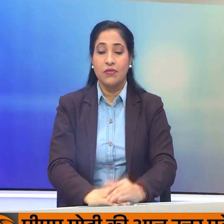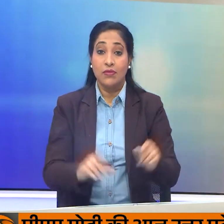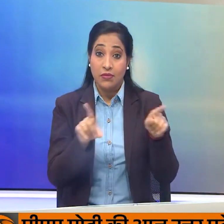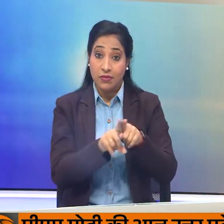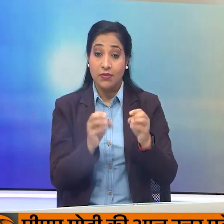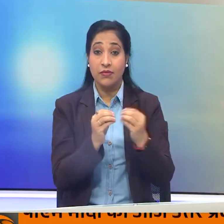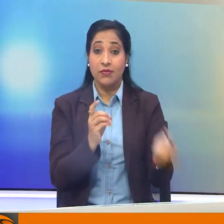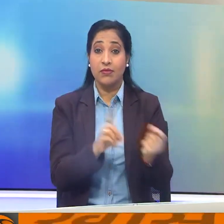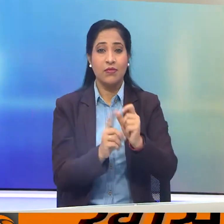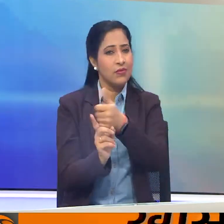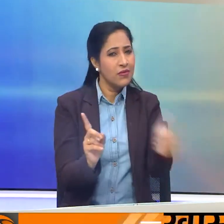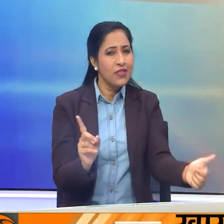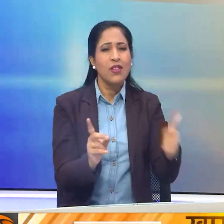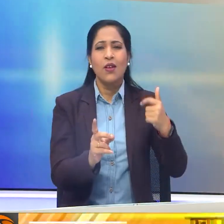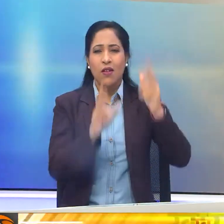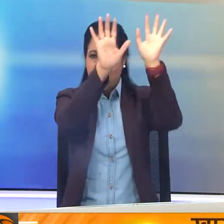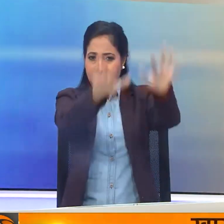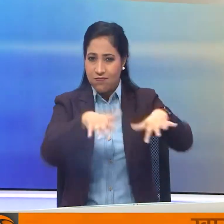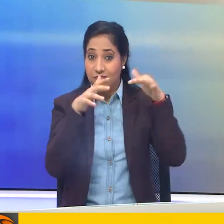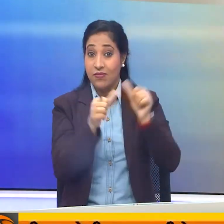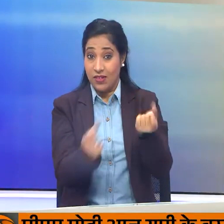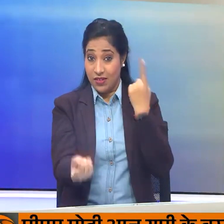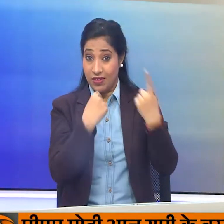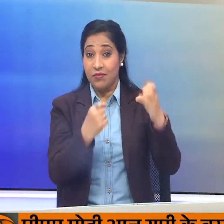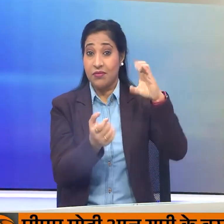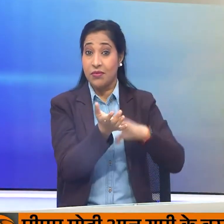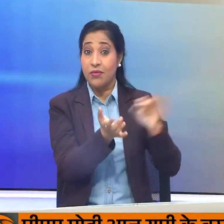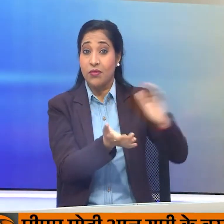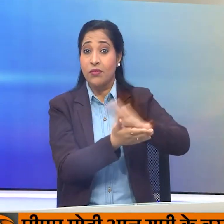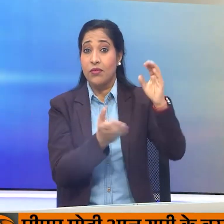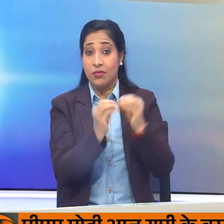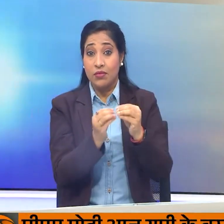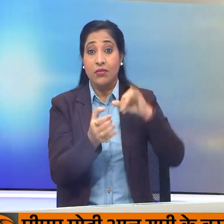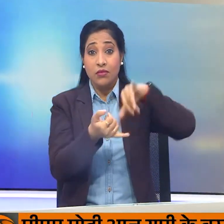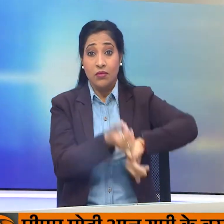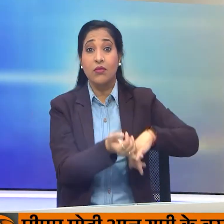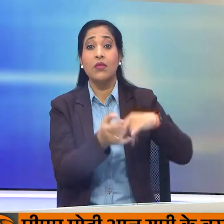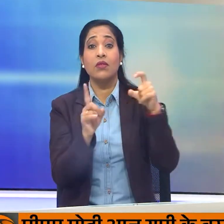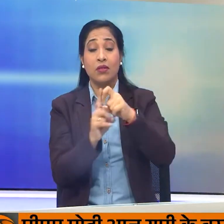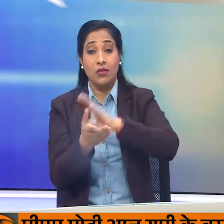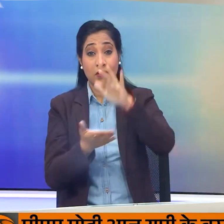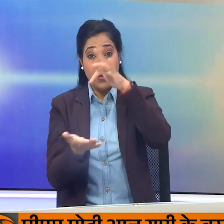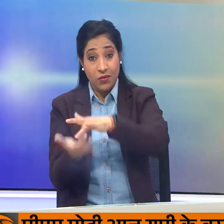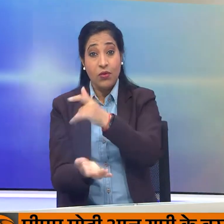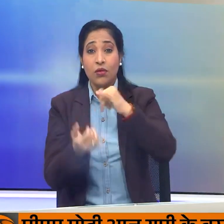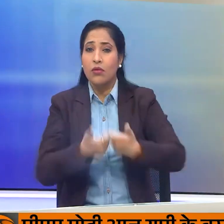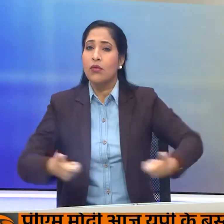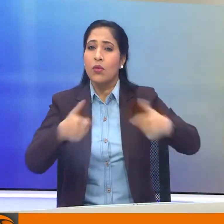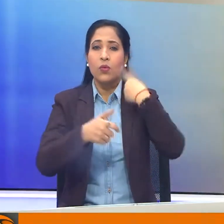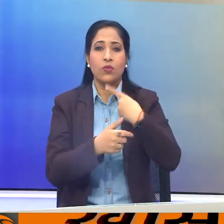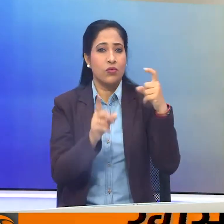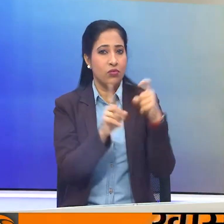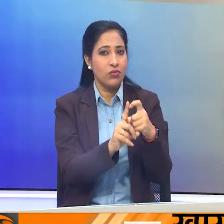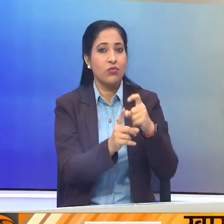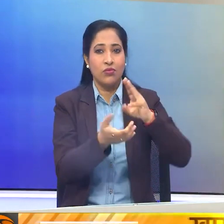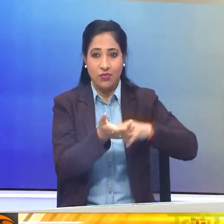वहीं बीजेपी की अन्य रैलियों की अगर हम बात करें तो असम के मुख्यमंत्री हेमंत बिस्व शर्मा धनबाद संसदीय क्षेत्र से भाजपा उम्मीदवार ढुल्लू महतो